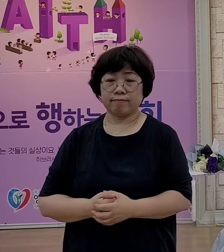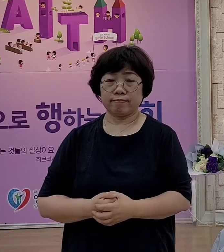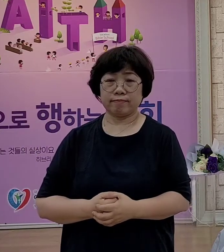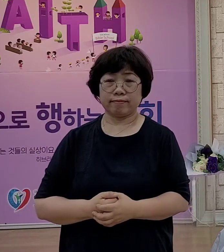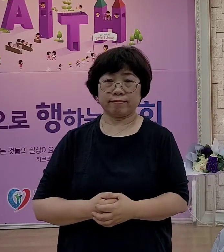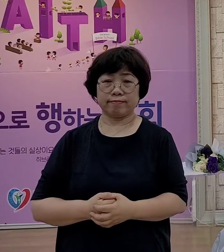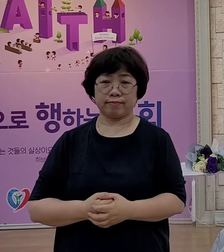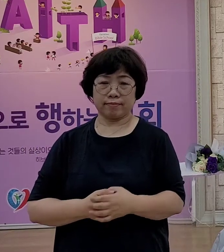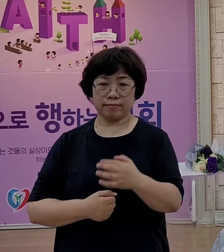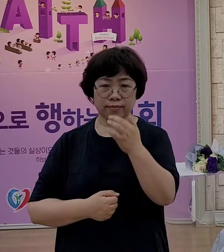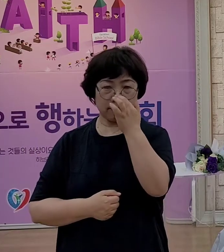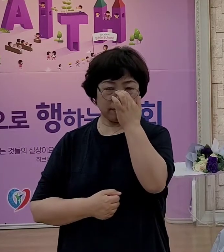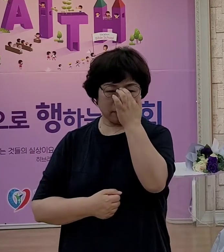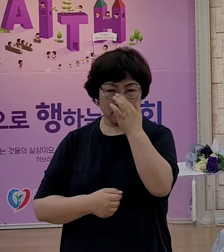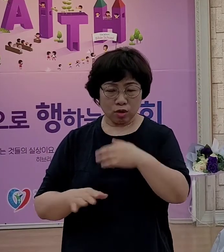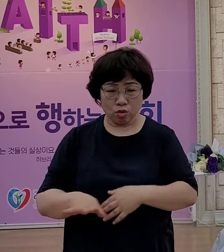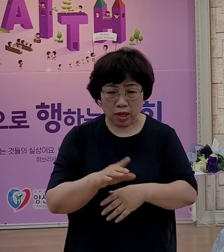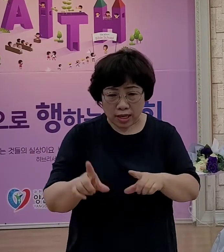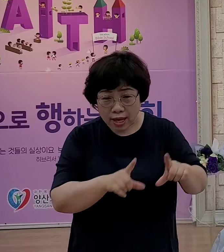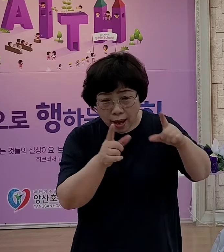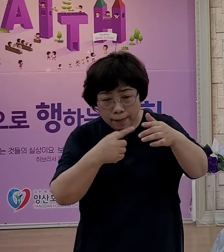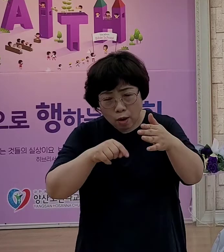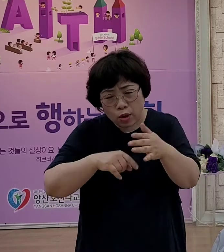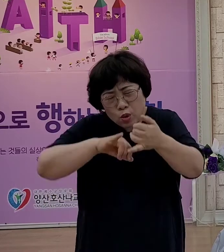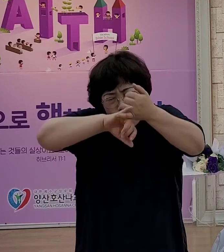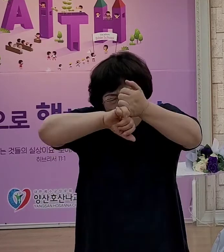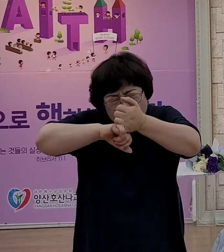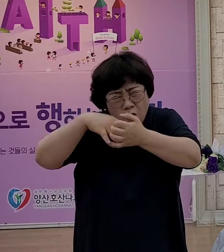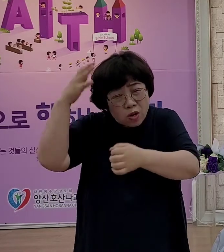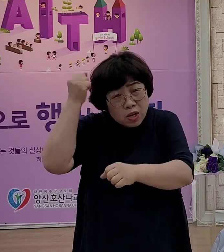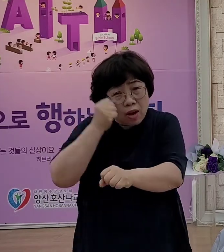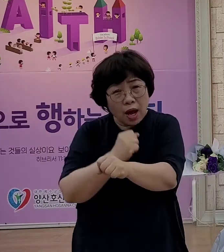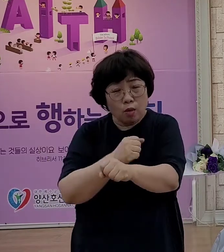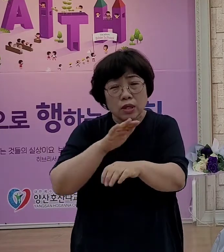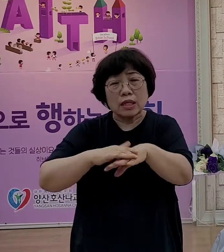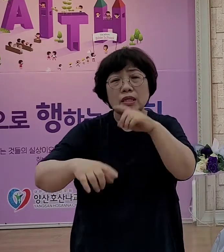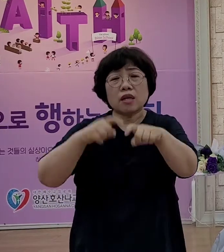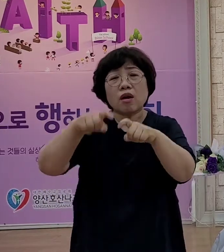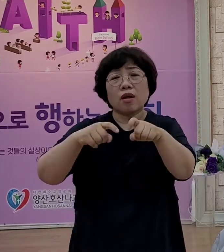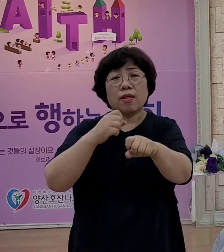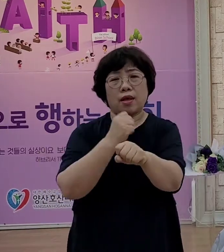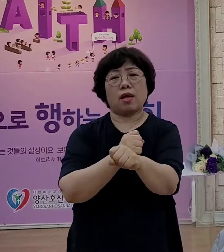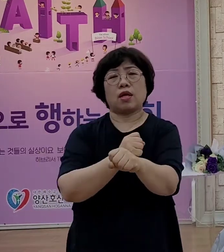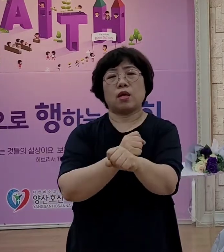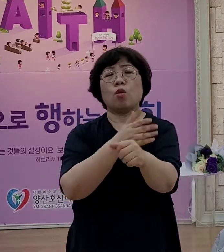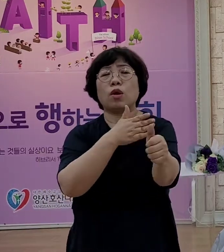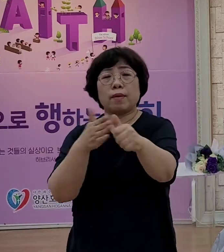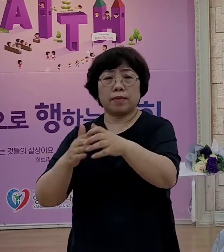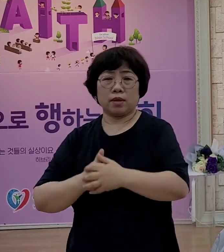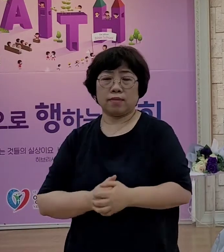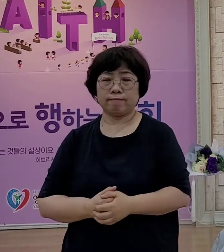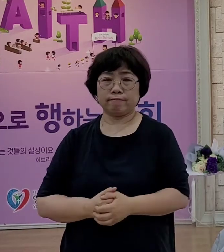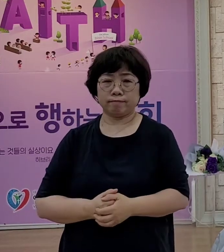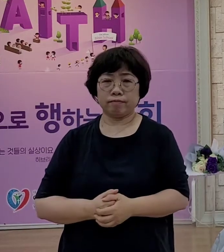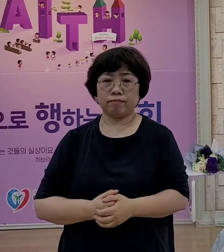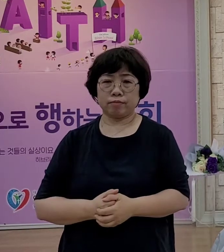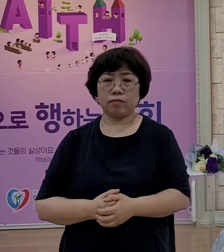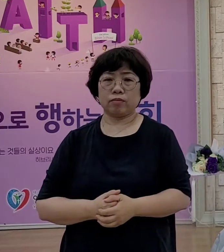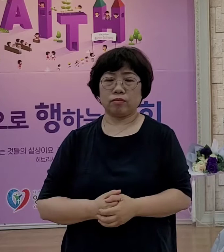모른다는 사실. 이 우리 삶 속에서 꼭 기억하시고 실천해야 하시는 첫 번째 원리입니다. 두 번째로요.